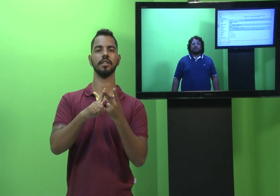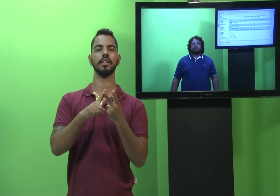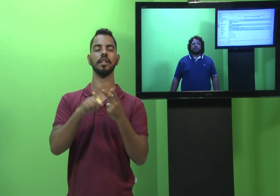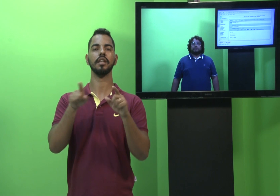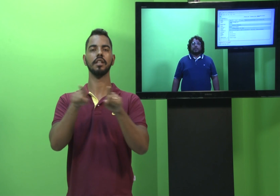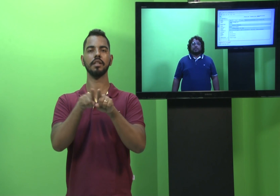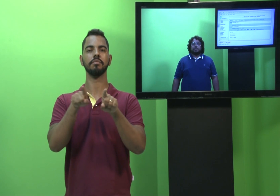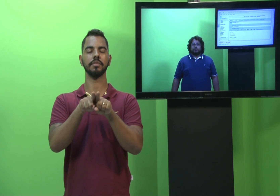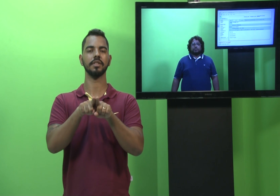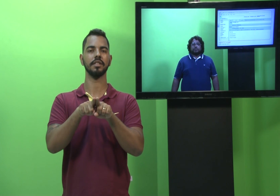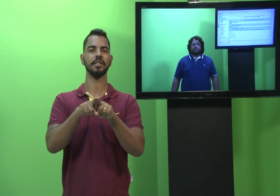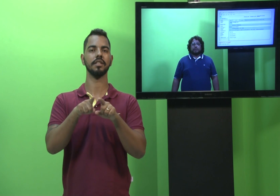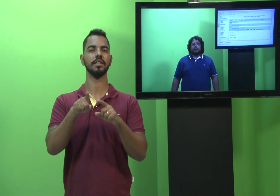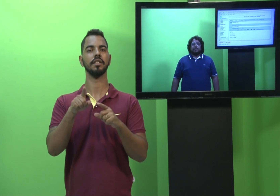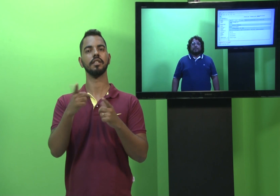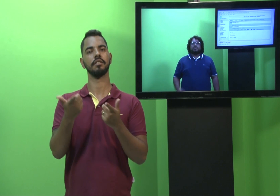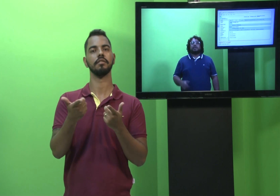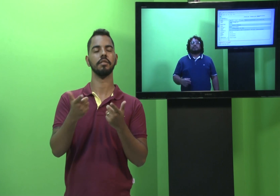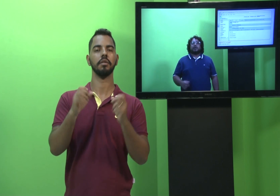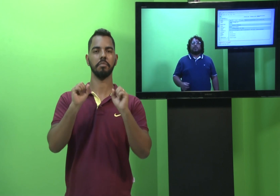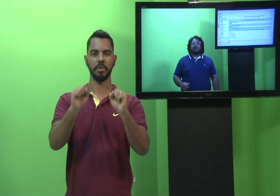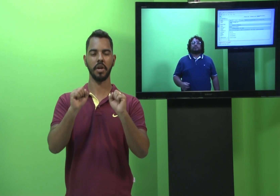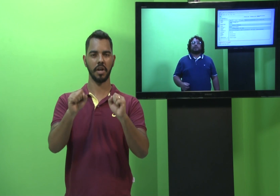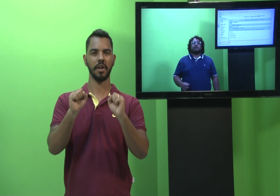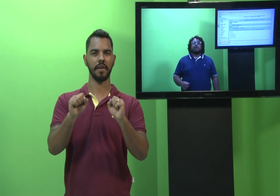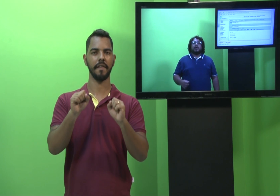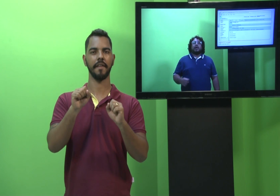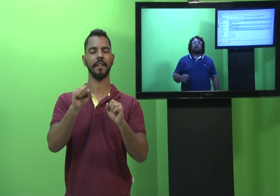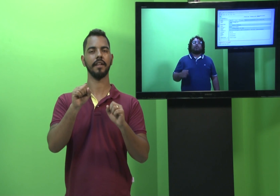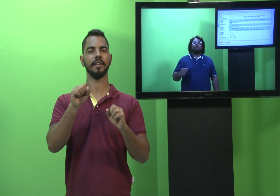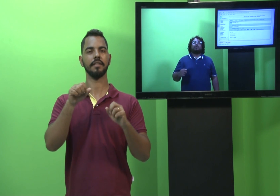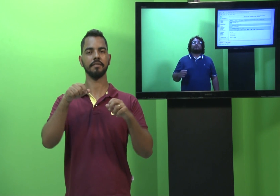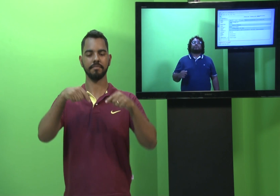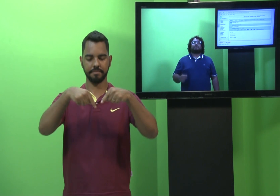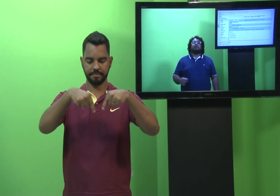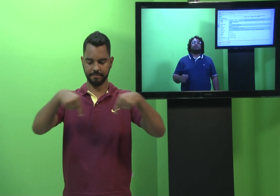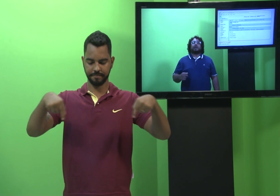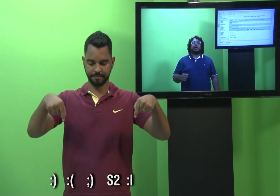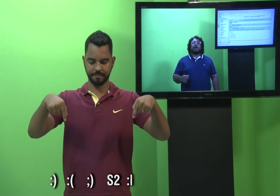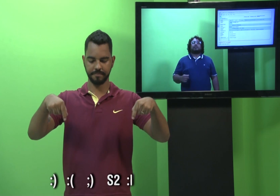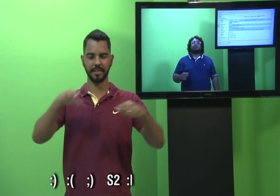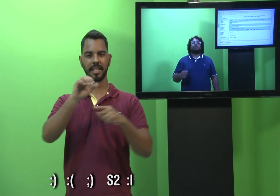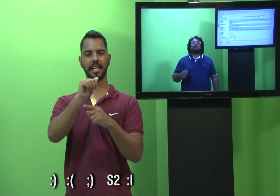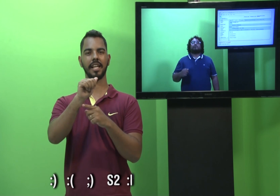expressam sentimentos e emoções. Veja na sequência como a junção de caracteres pode